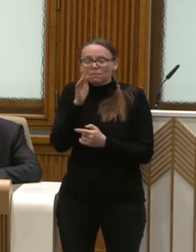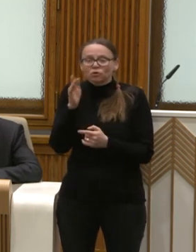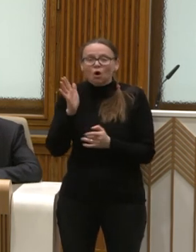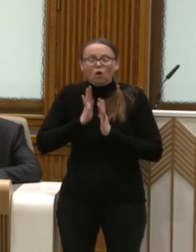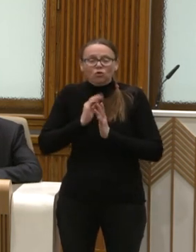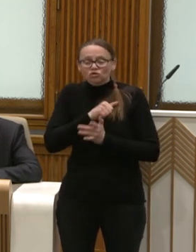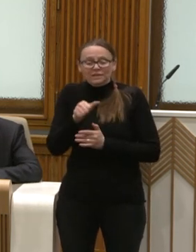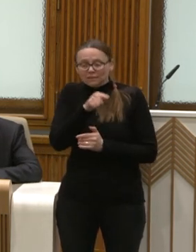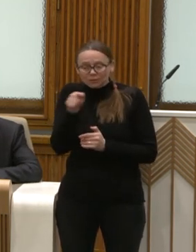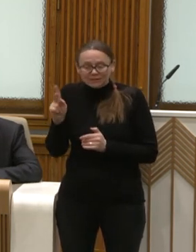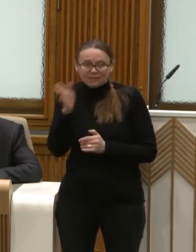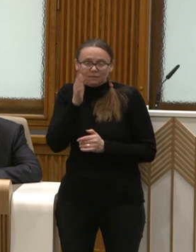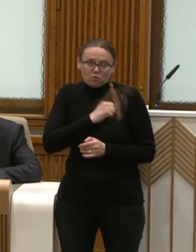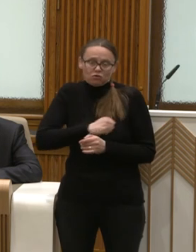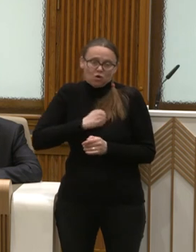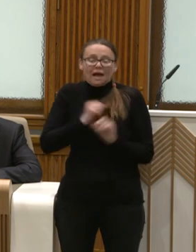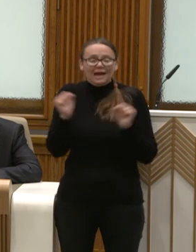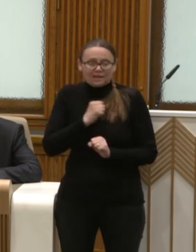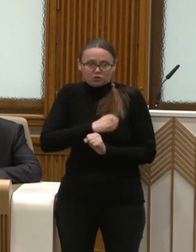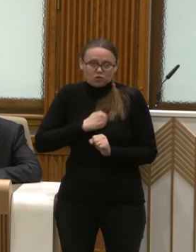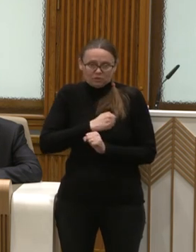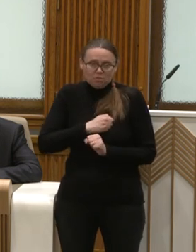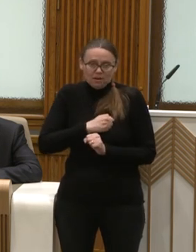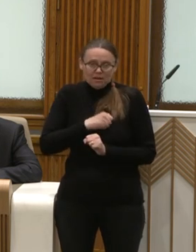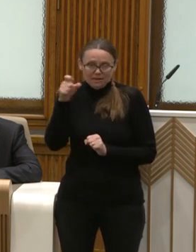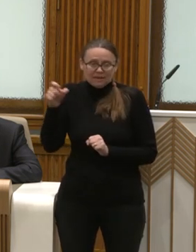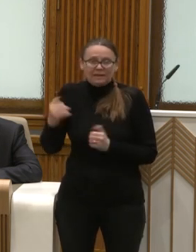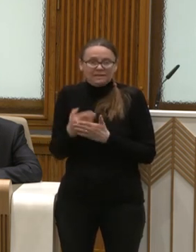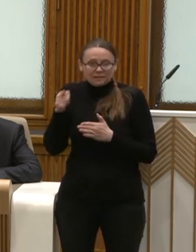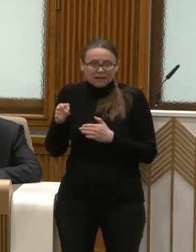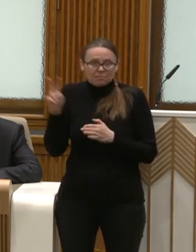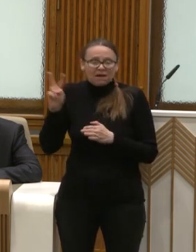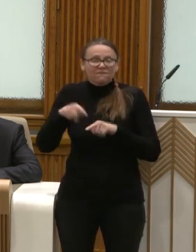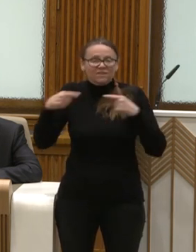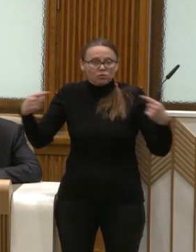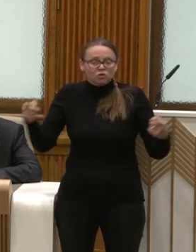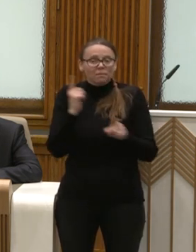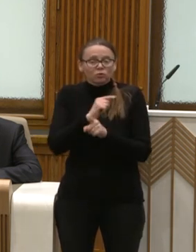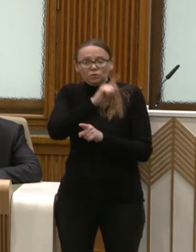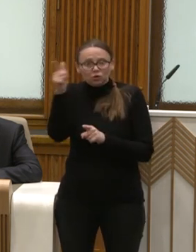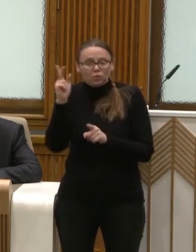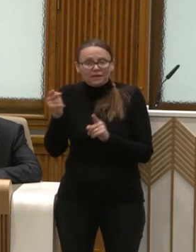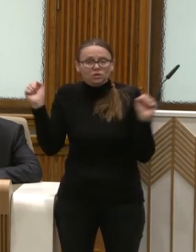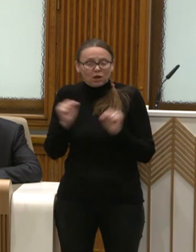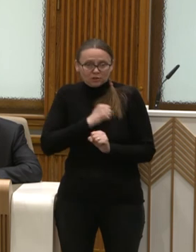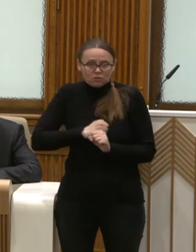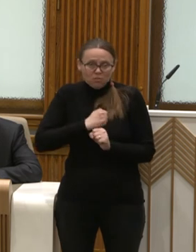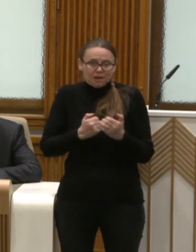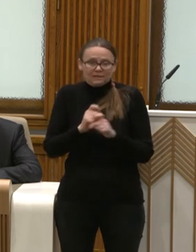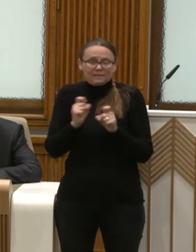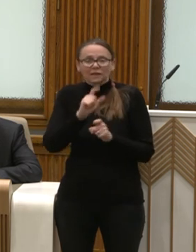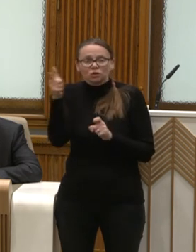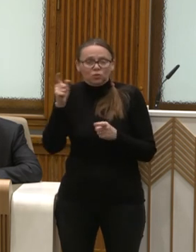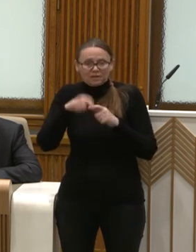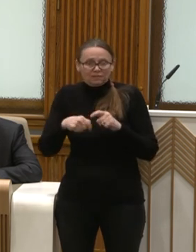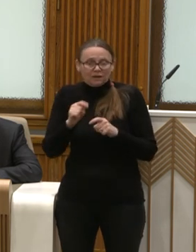ki bodo zboleli, resno zboleli za tem virusom, ampak tudi vsi ostali, ki so resno bolni zaradi drugih stvari, pa ne